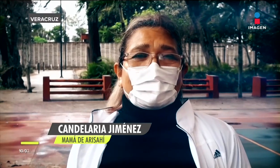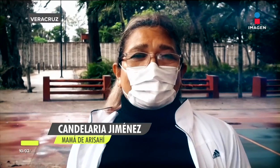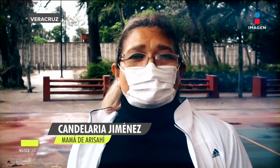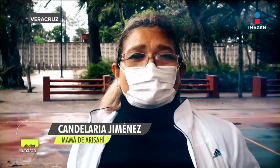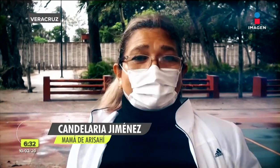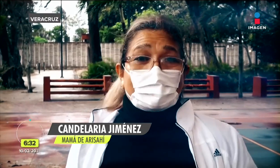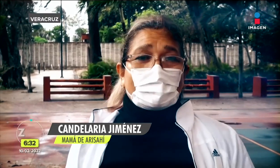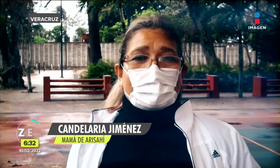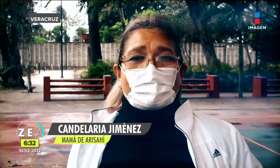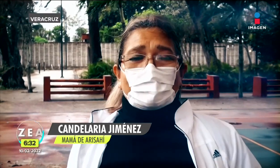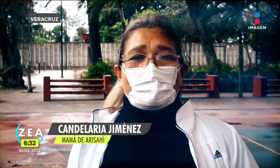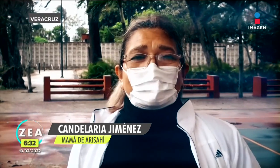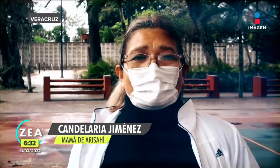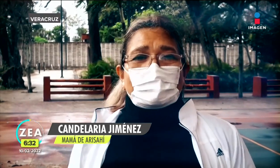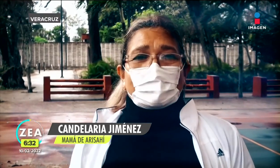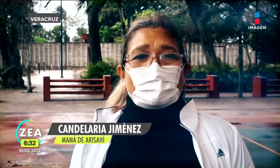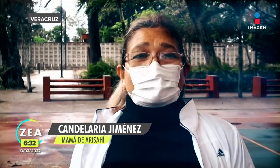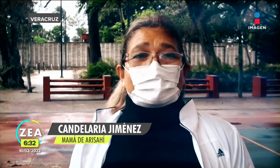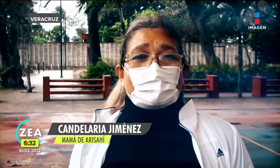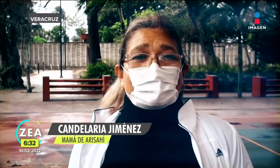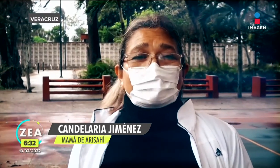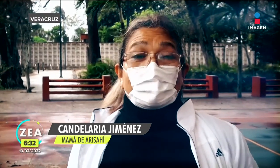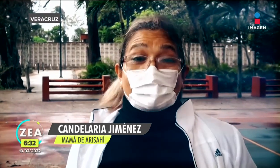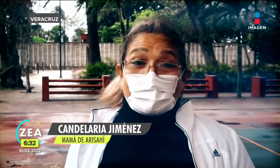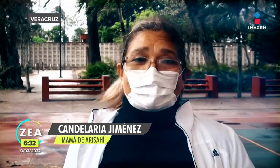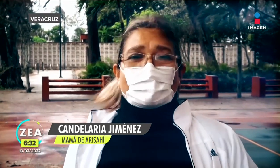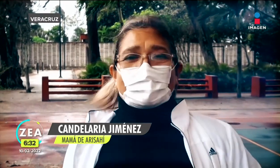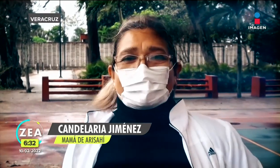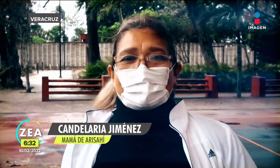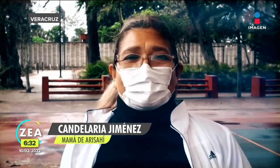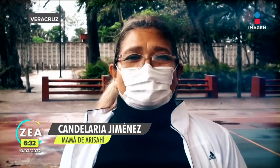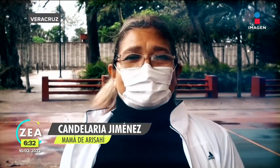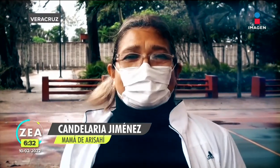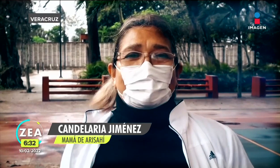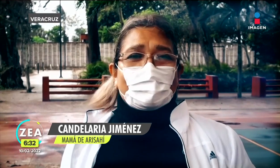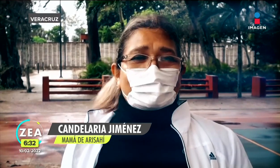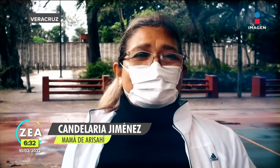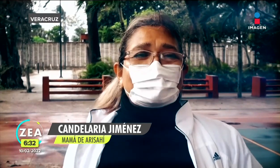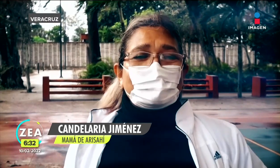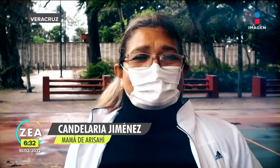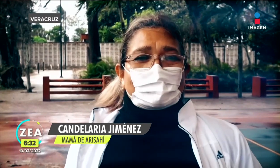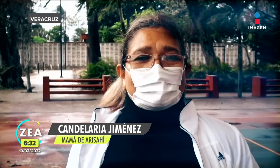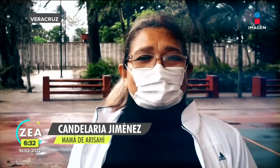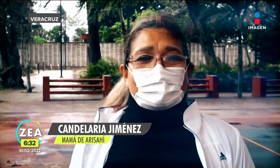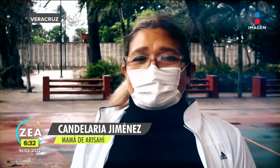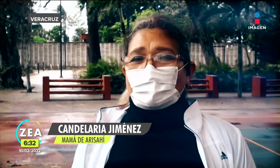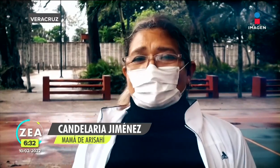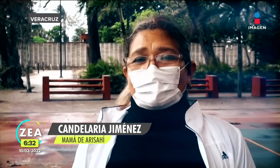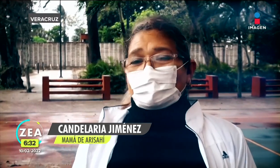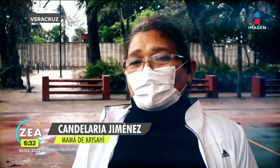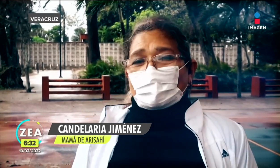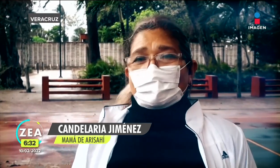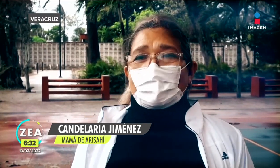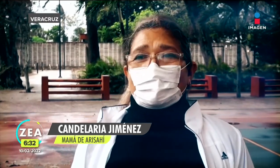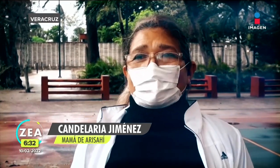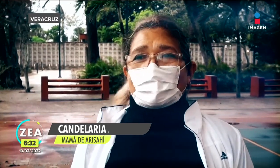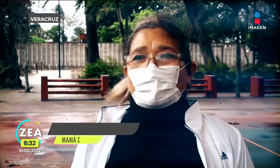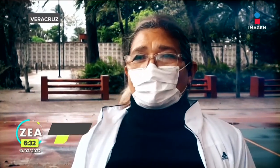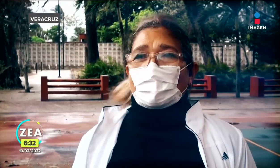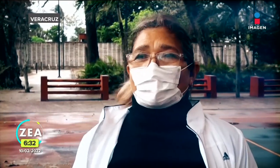se siga preparando, sabemos que también se le va a demandar para poder enseñarle a otros con dicha discapacidad para que puedan aprender